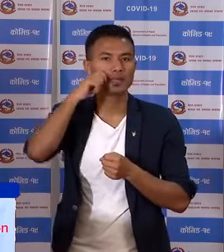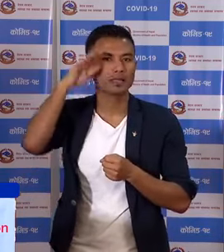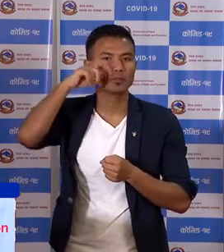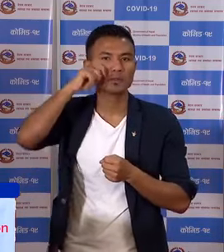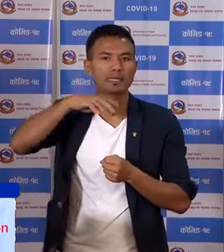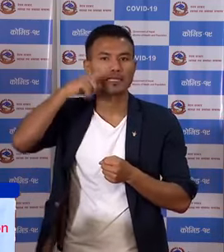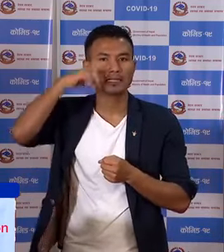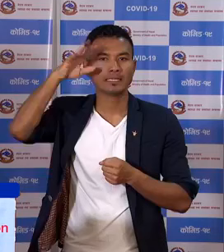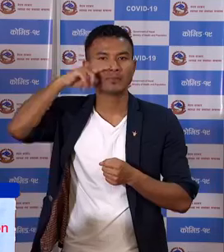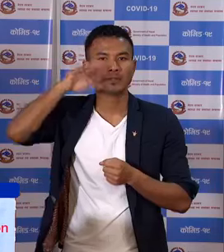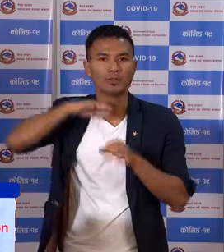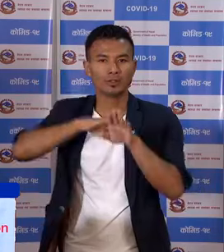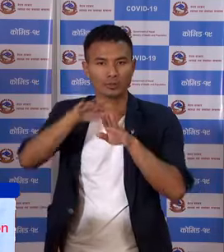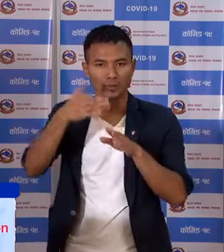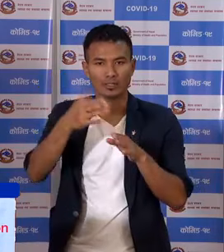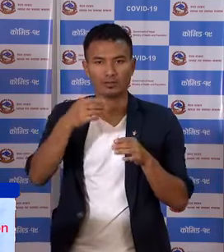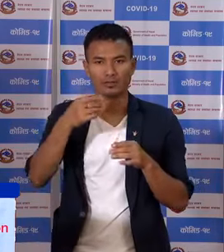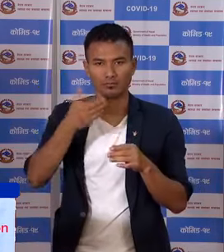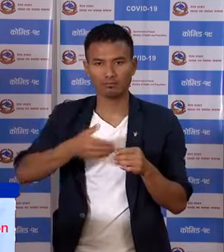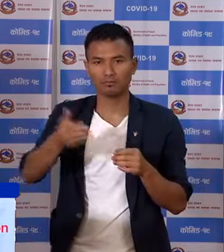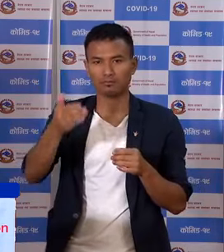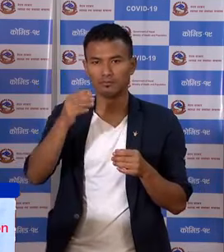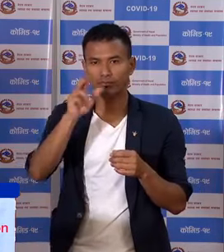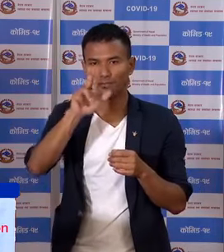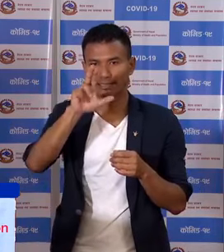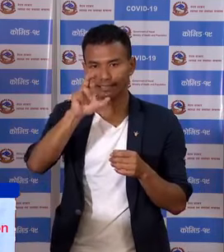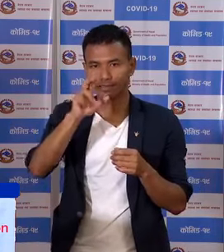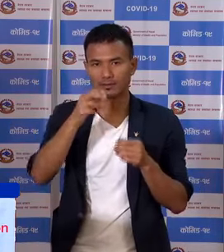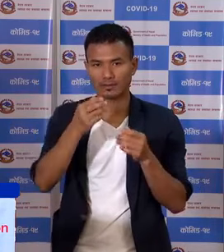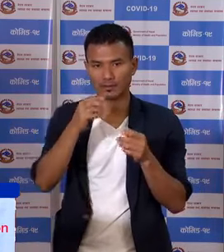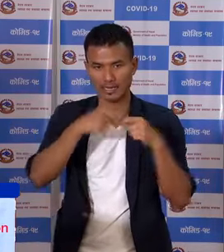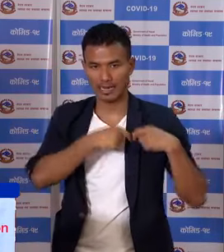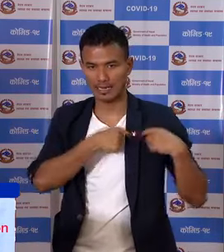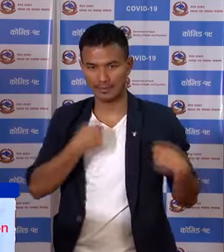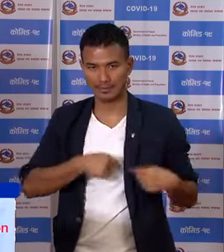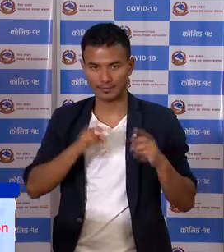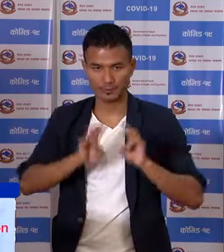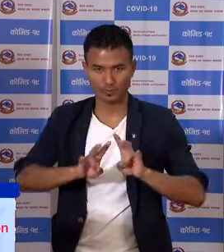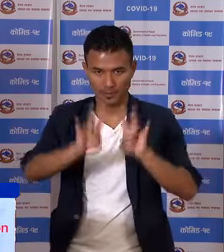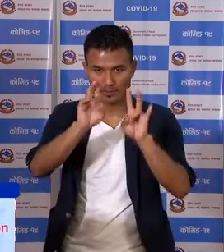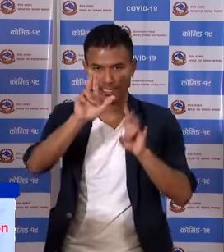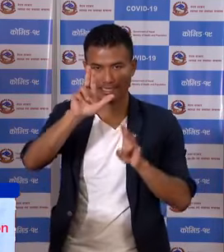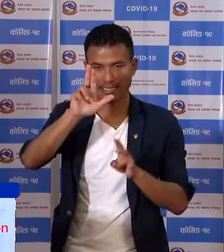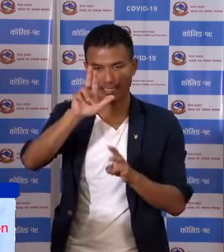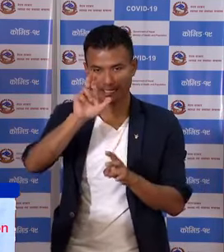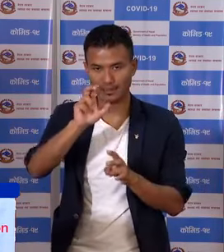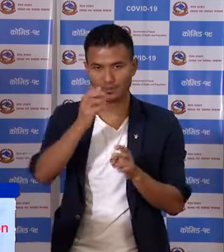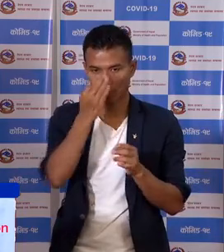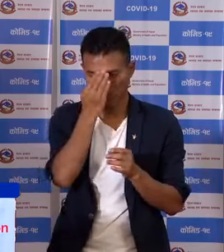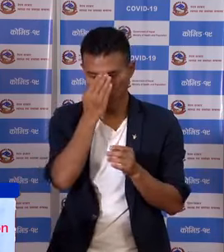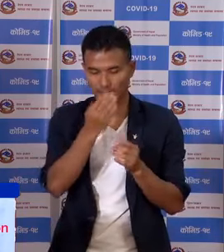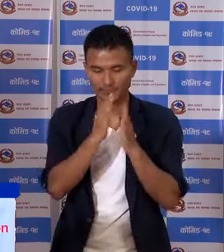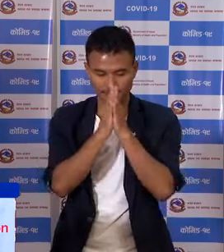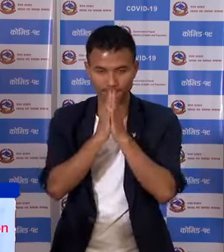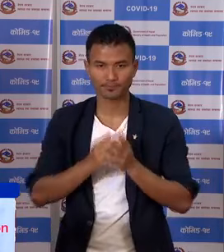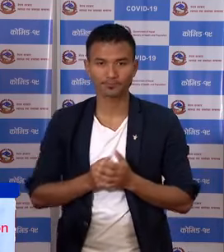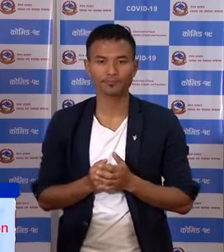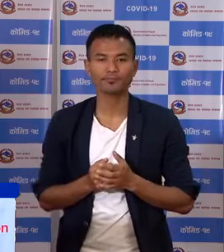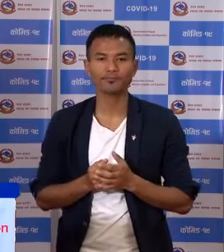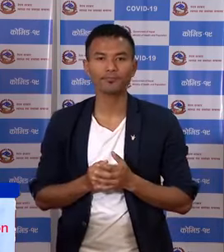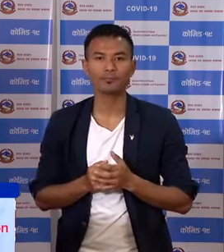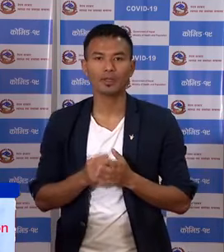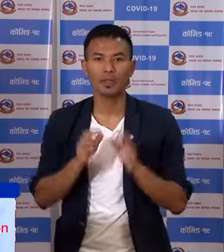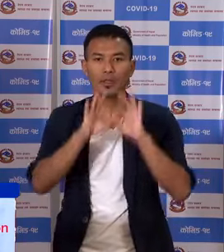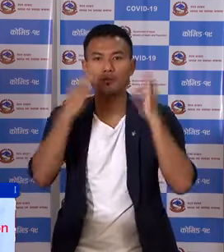दाजवाय हरु दिदिवाईनेवर मा आउंदे गरेको इदको हार्देक सुबकामना इद मुबारक पन्ना चान छो रह यो